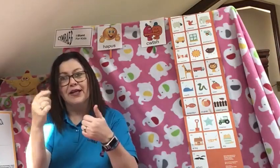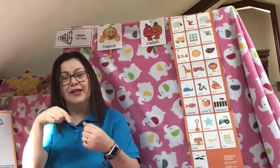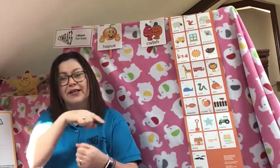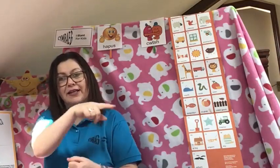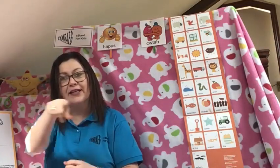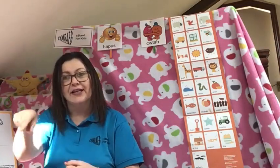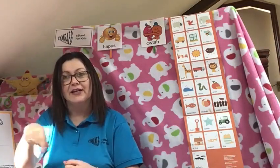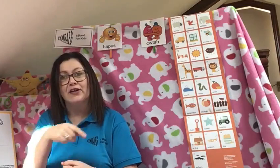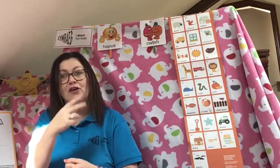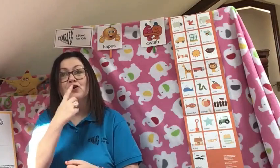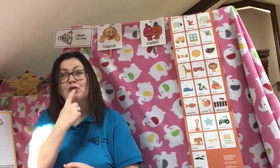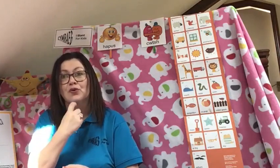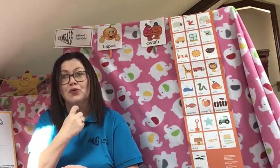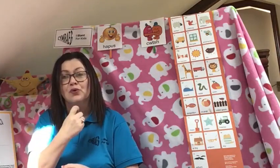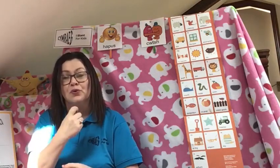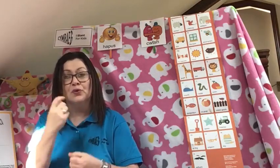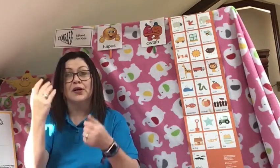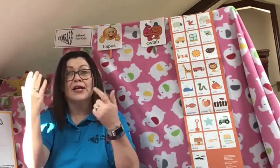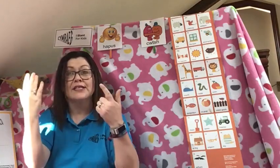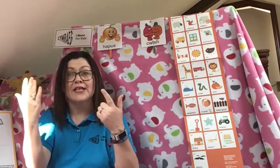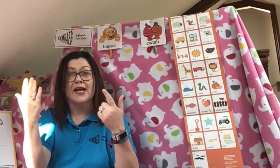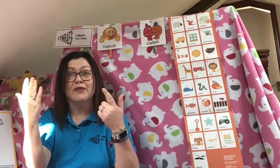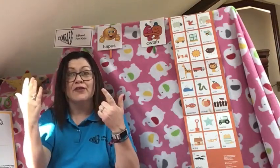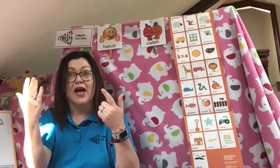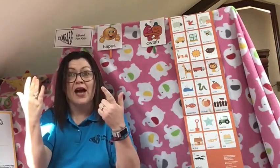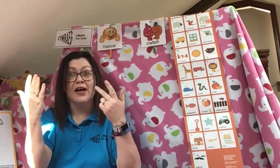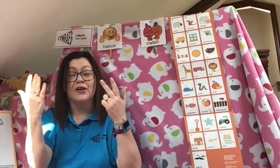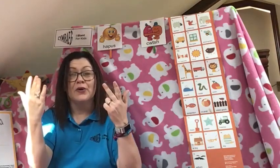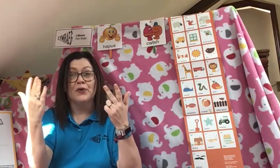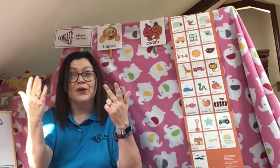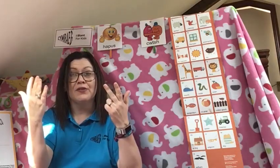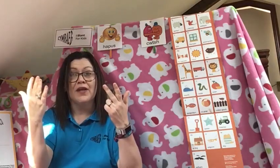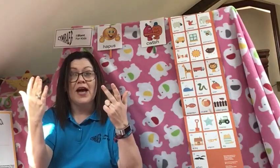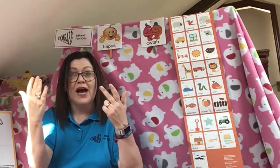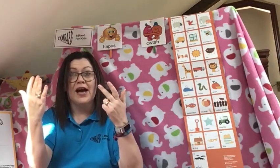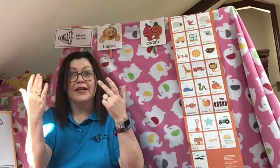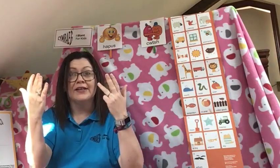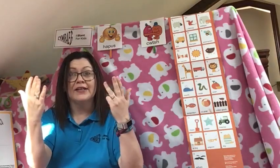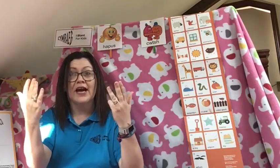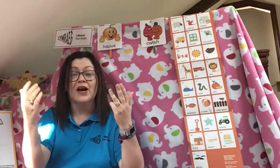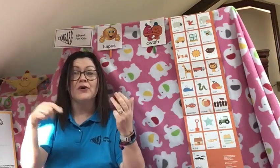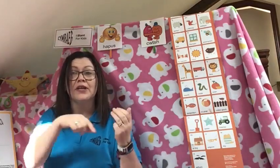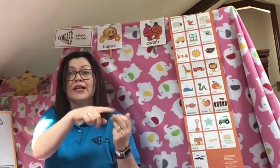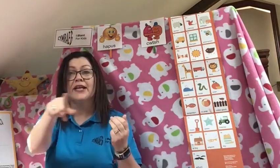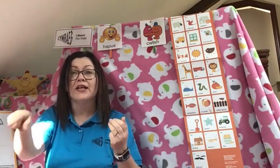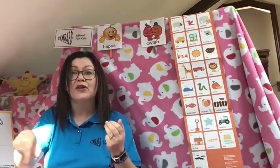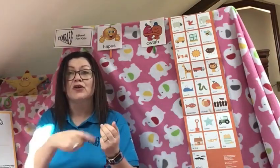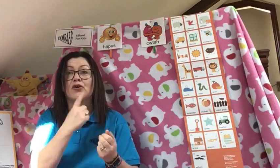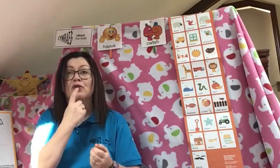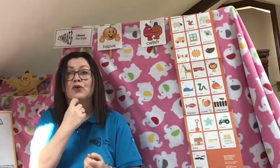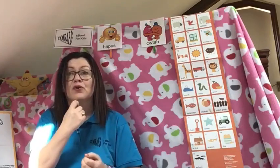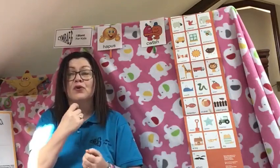6 cylch coch. 7 a 8 a 9 cylch